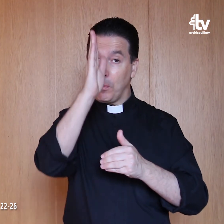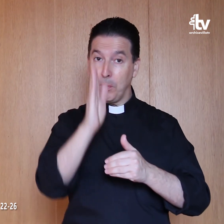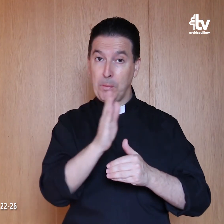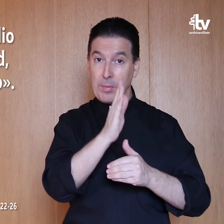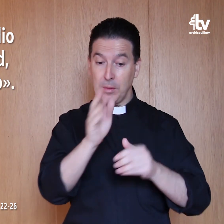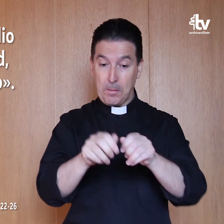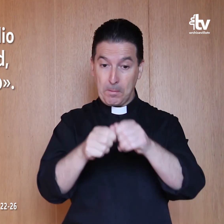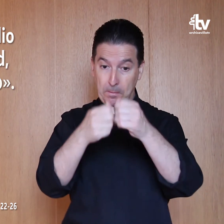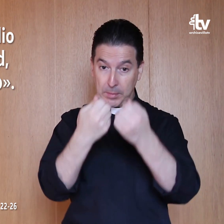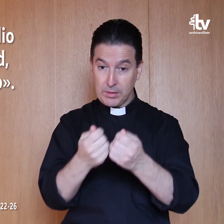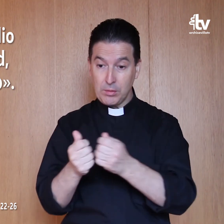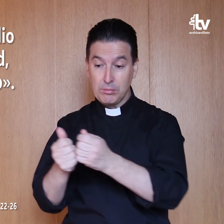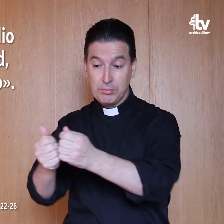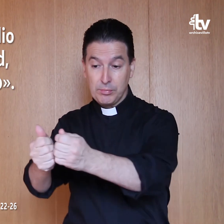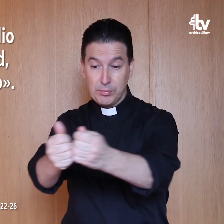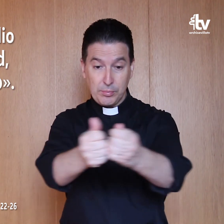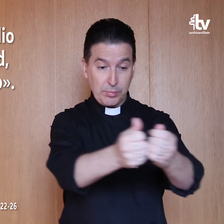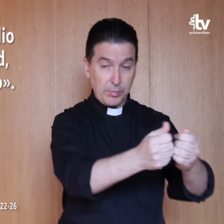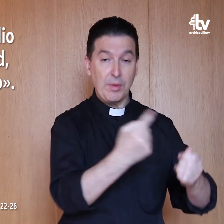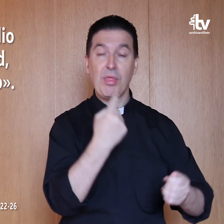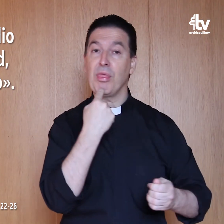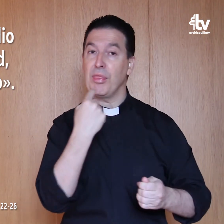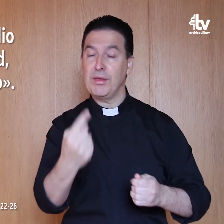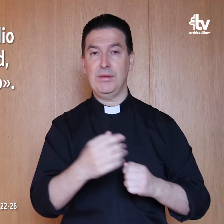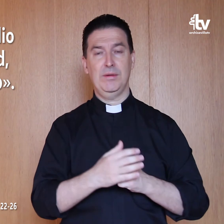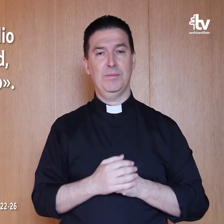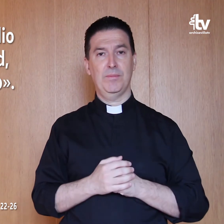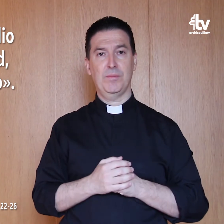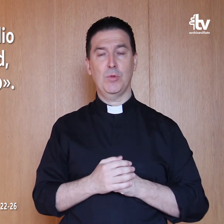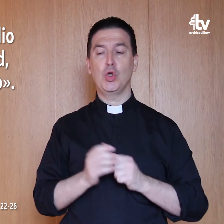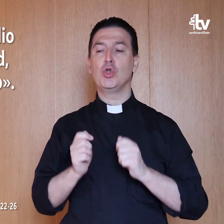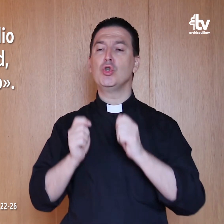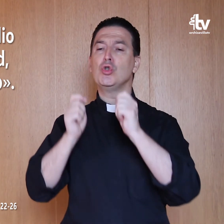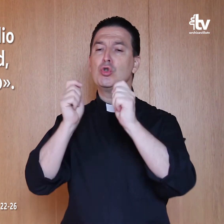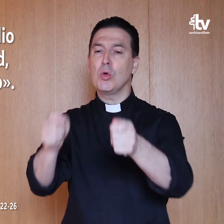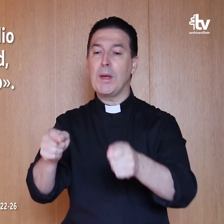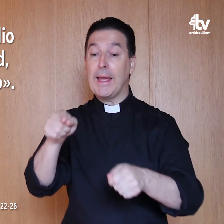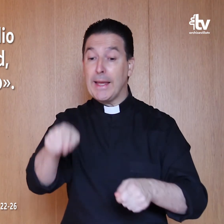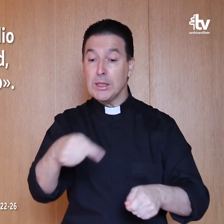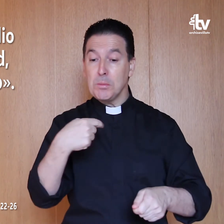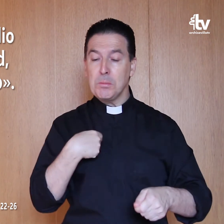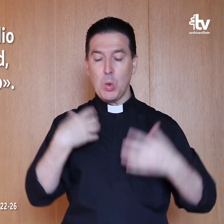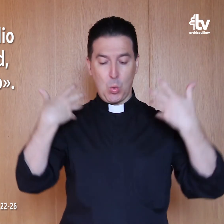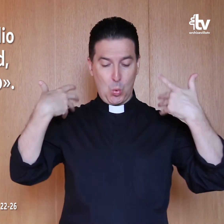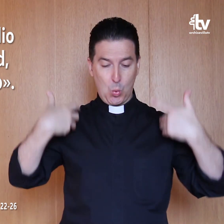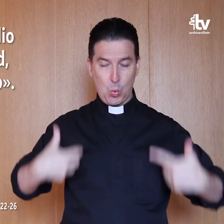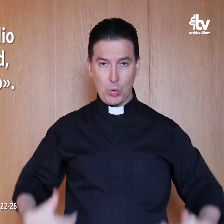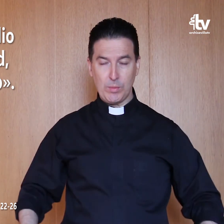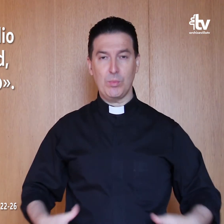lo partió, y se lo dio diciendo, Tomad, esto es mi